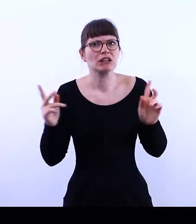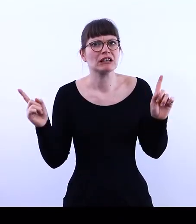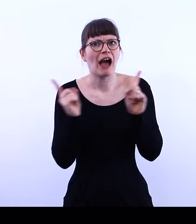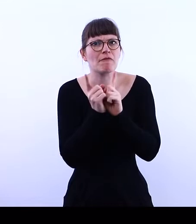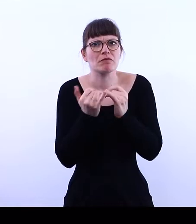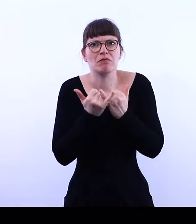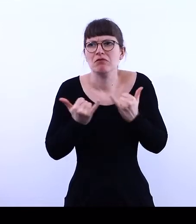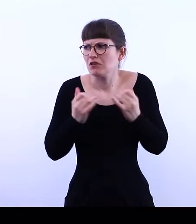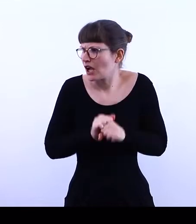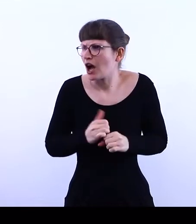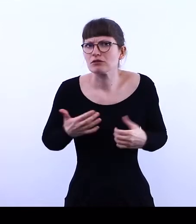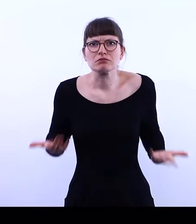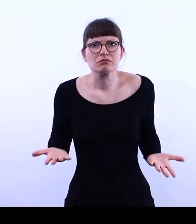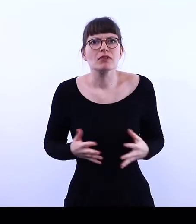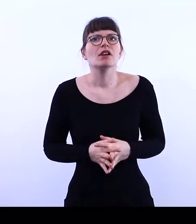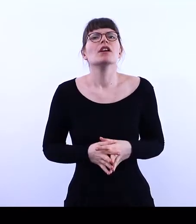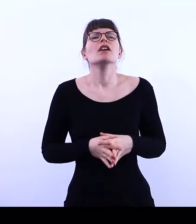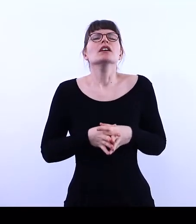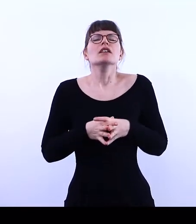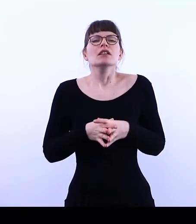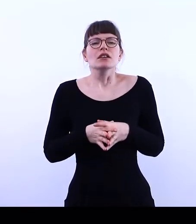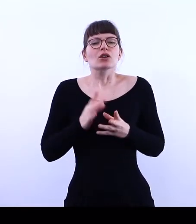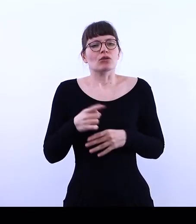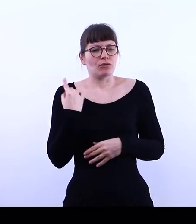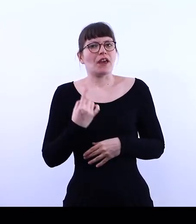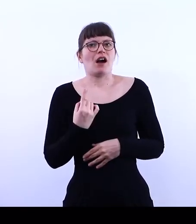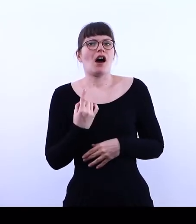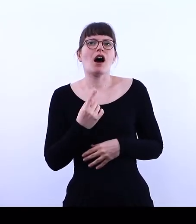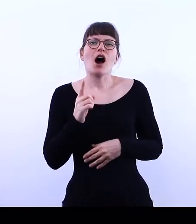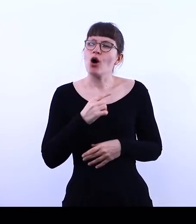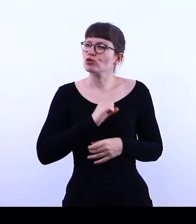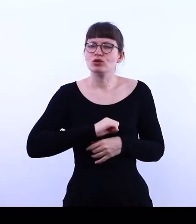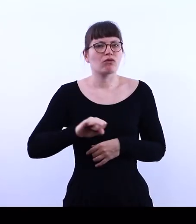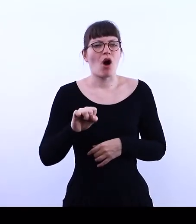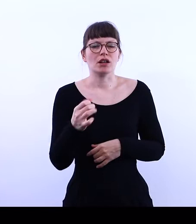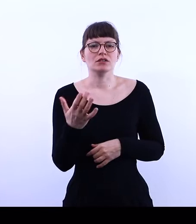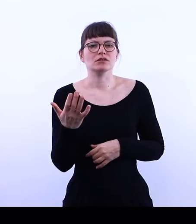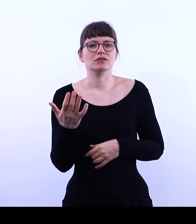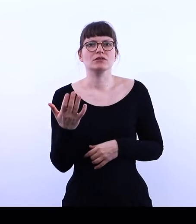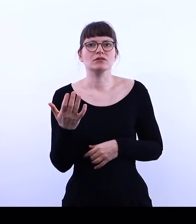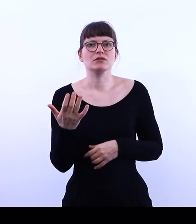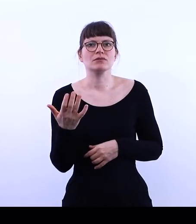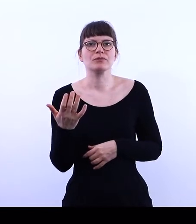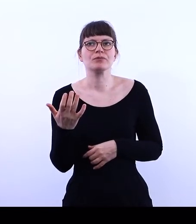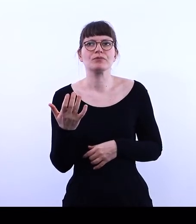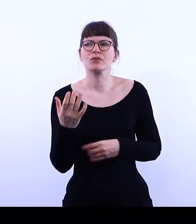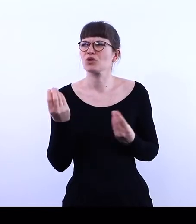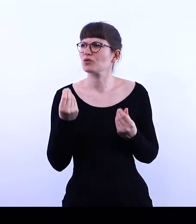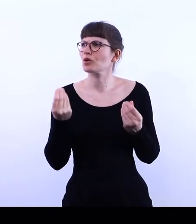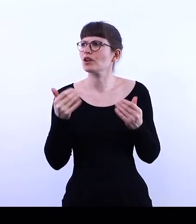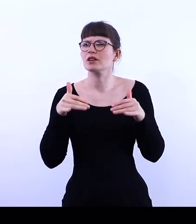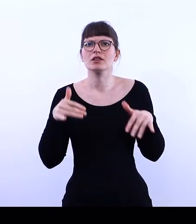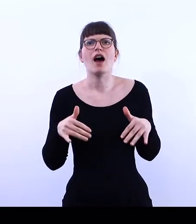dürfen? Und da haben wir natürlich auch dann sofort das Gefühl gehabt, dass